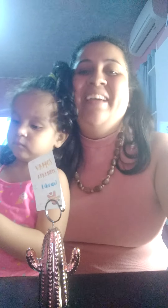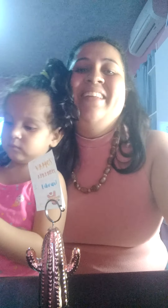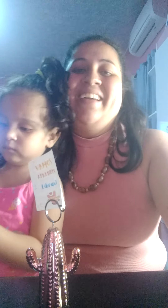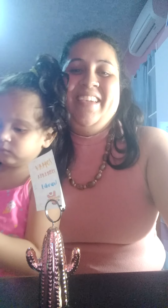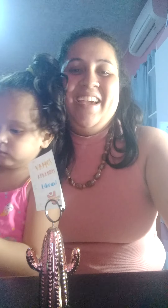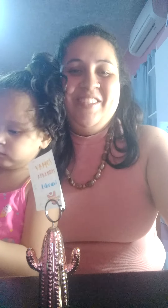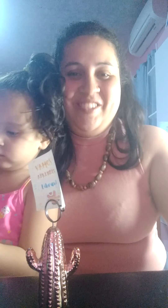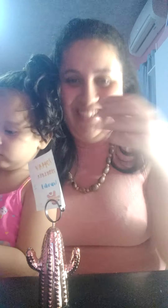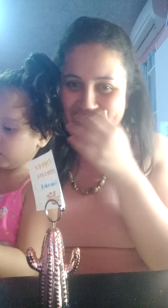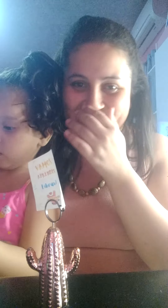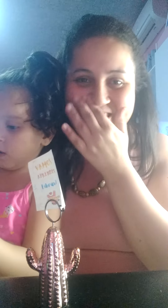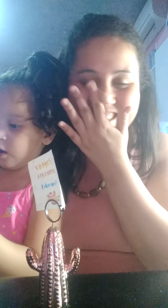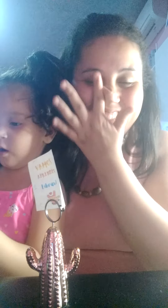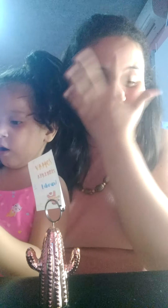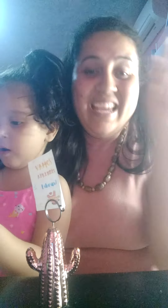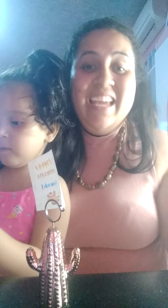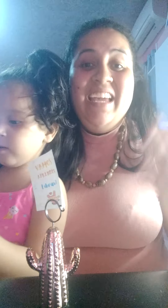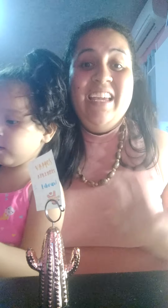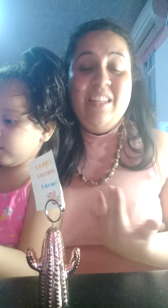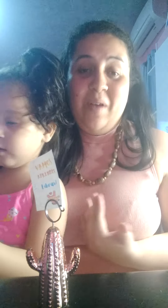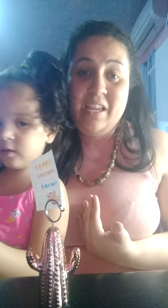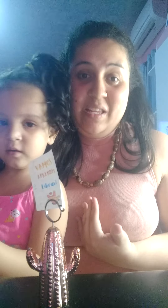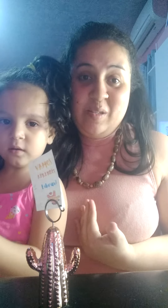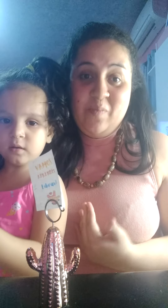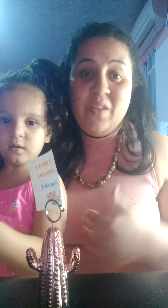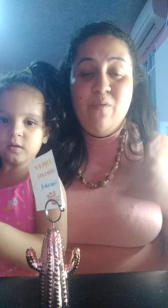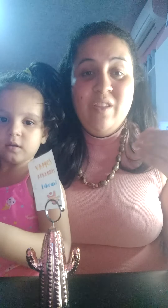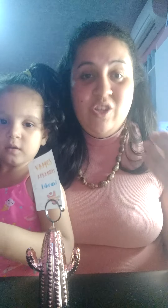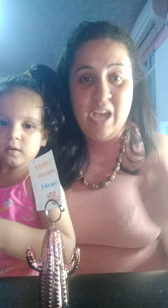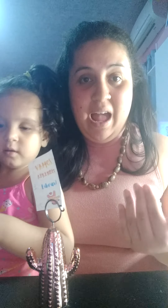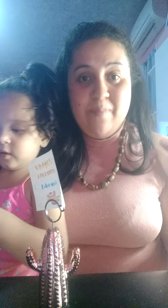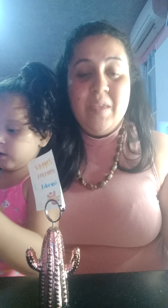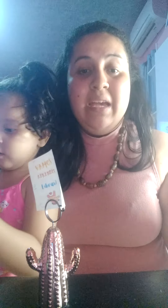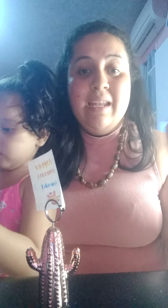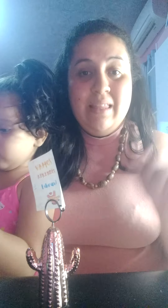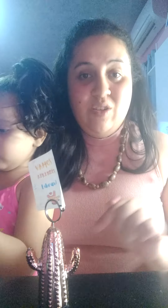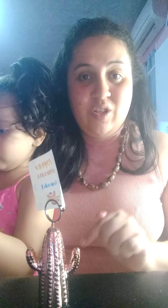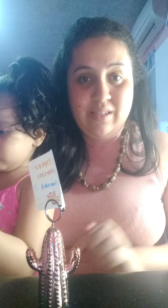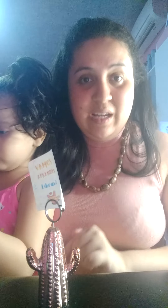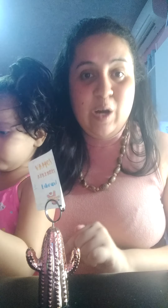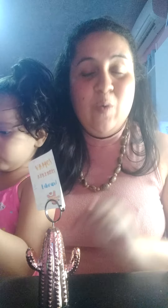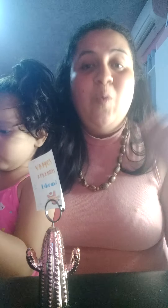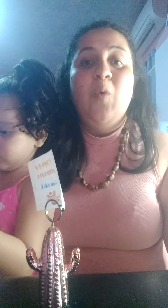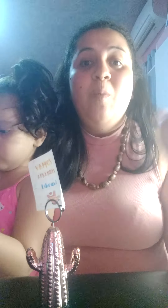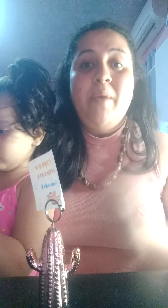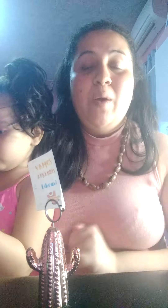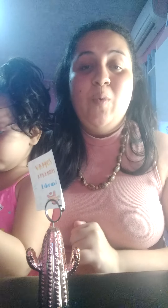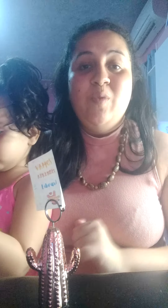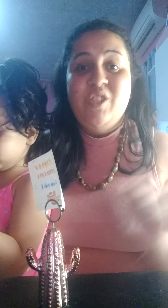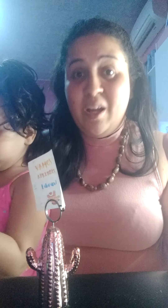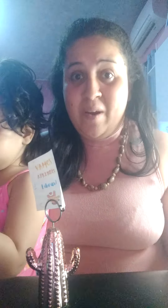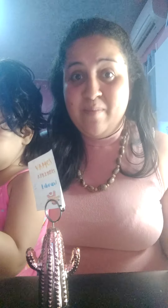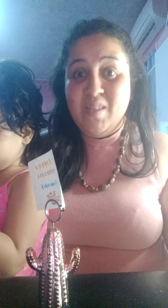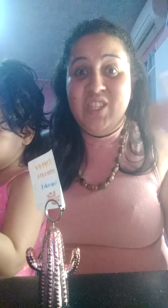Tá quietinha aqui. Então é isso. Eu vou deixar na descrição o meu Instagram